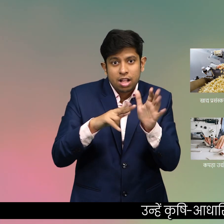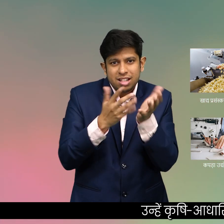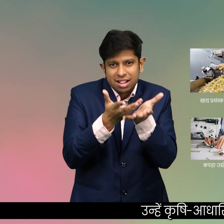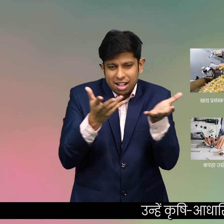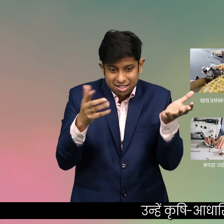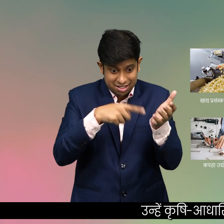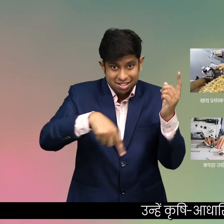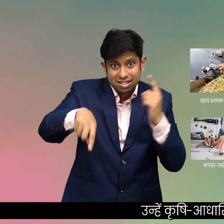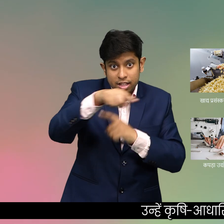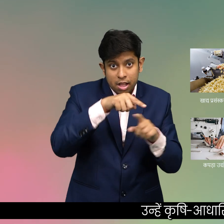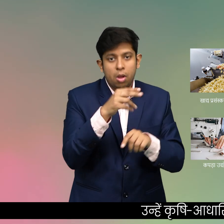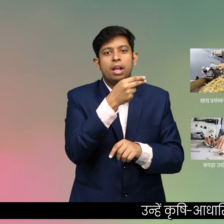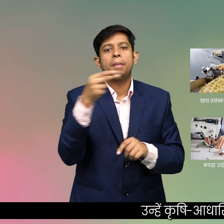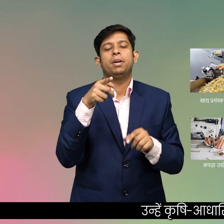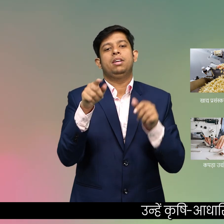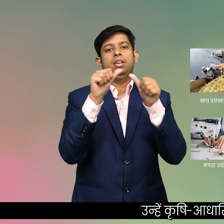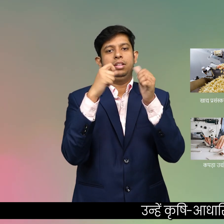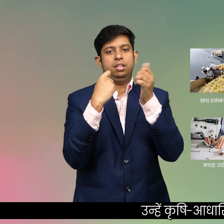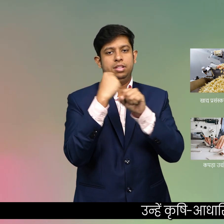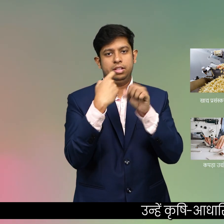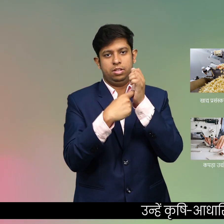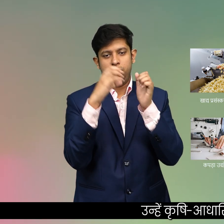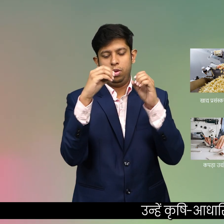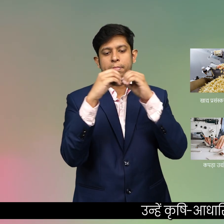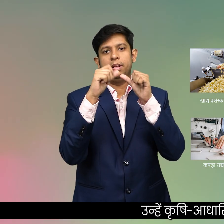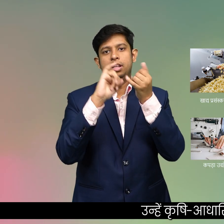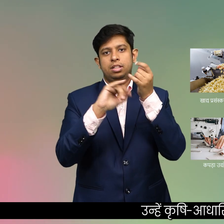हैं उन्हें कृषि आधारित उद्योग कहा जाता है।